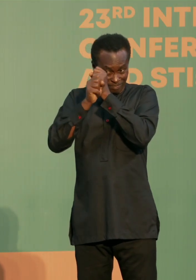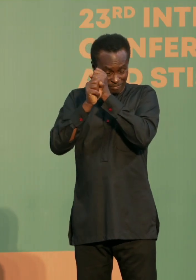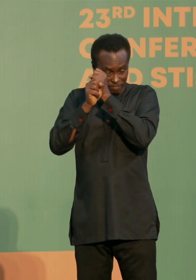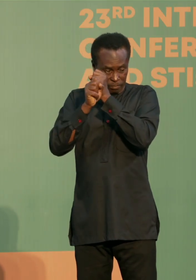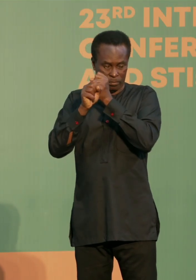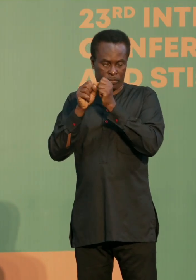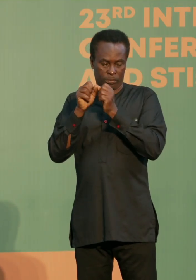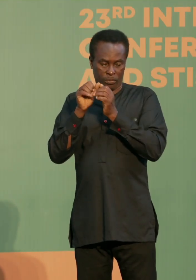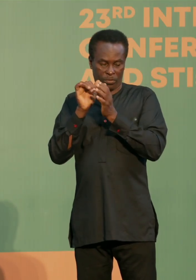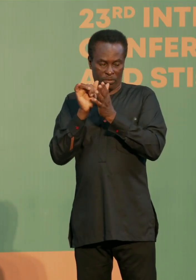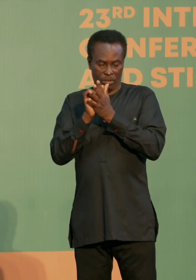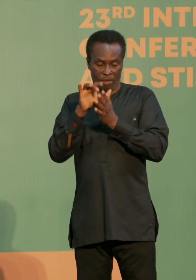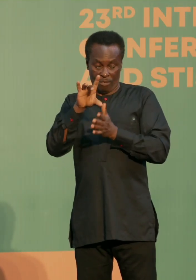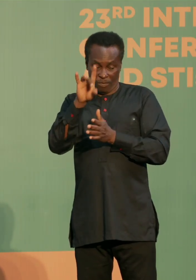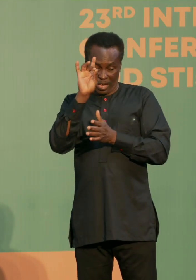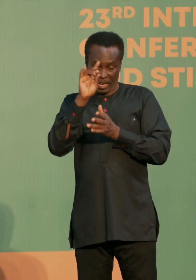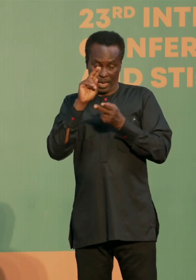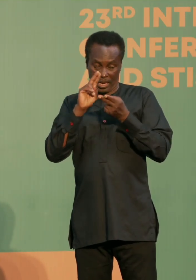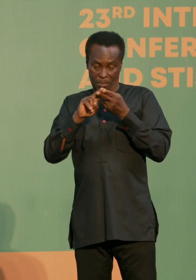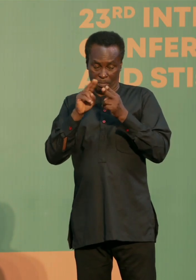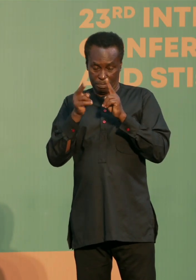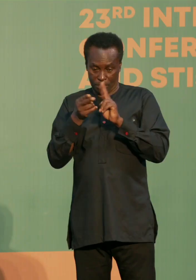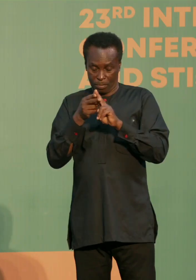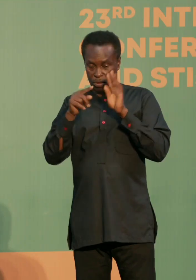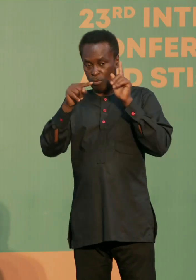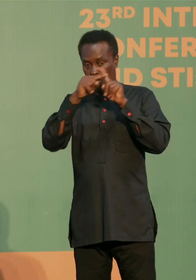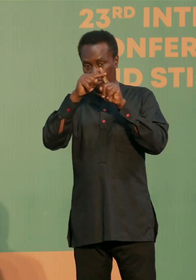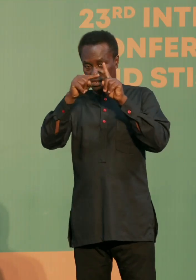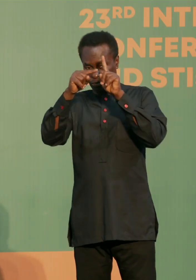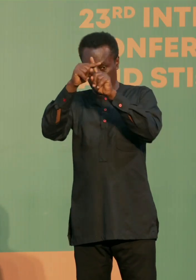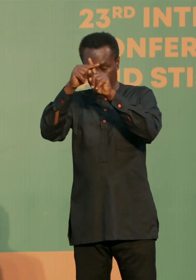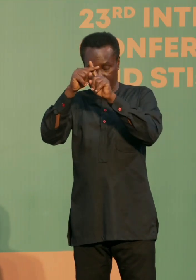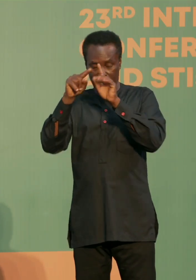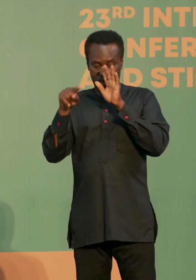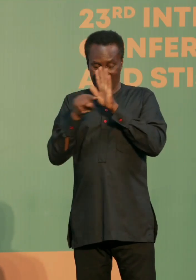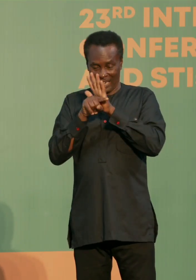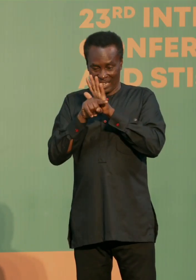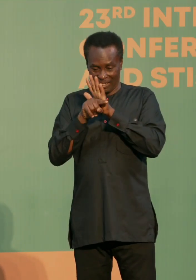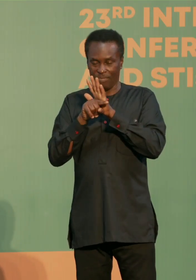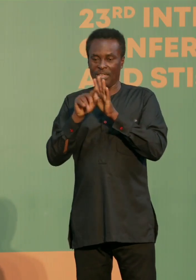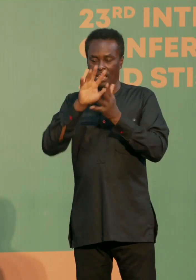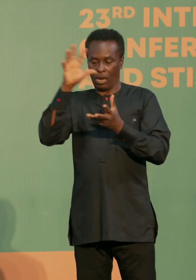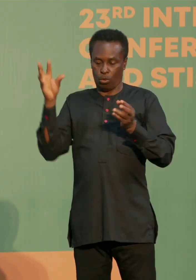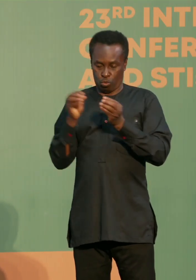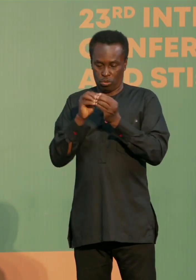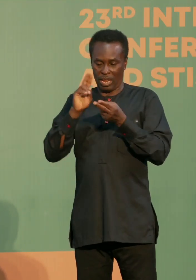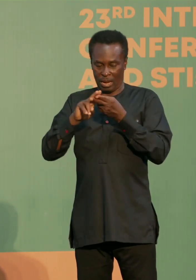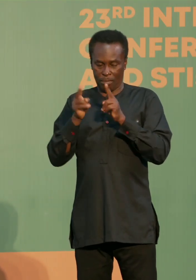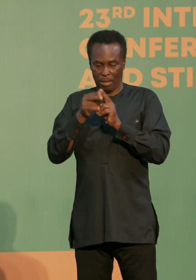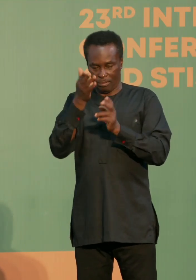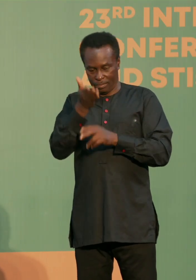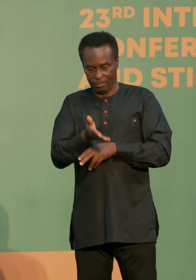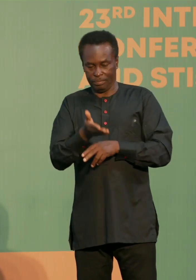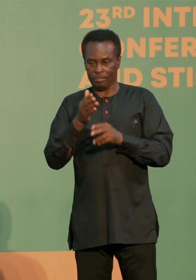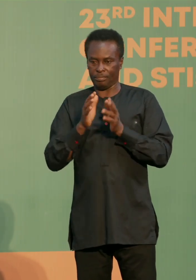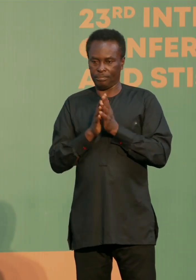0,3% des cas de Neisseria gonorrhoeae et 33% des cas de trichomonas vaginalis.